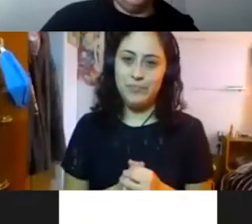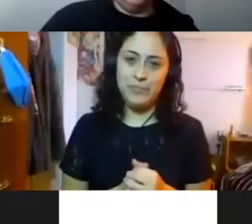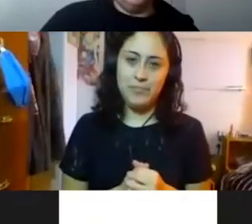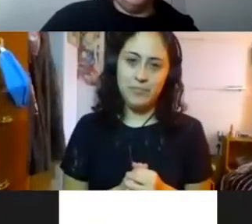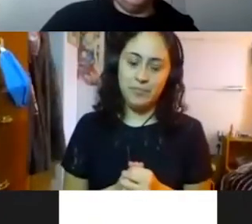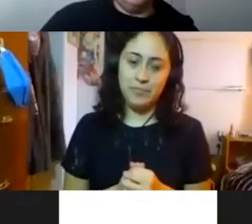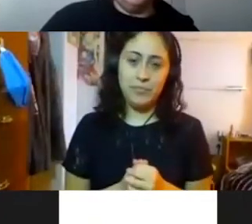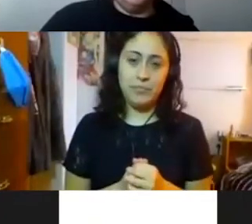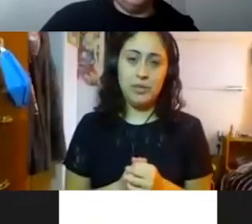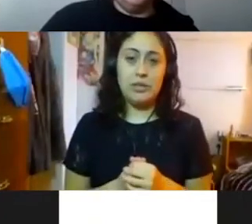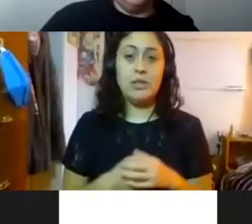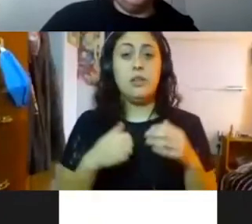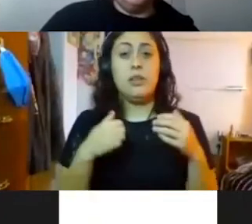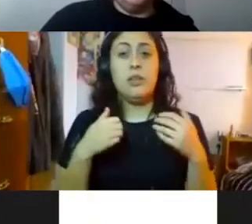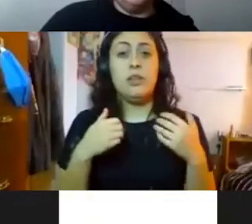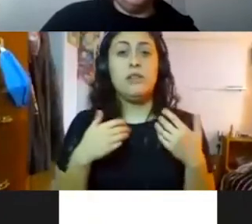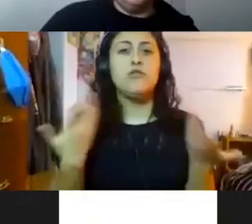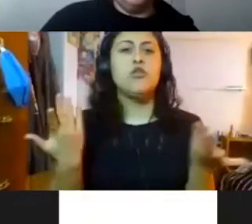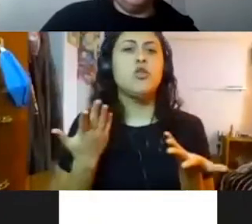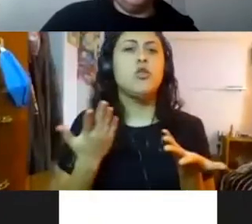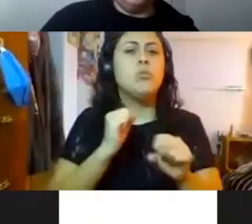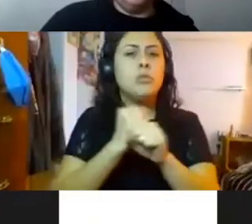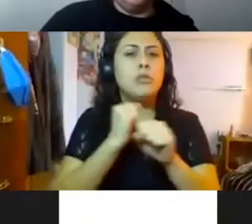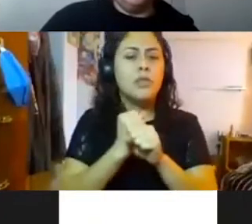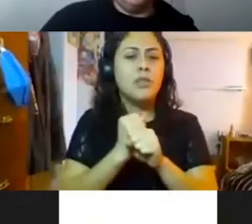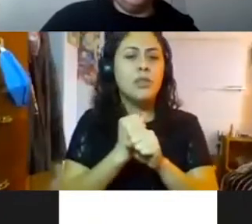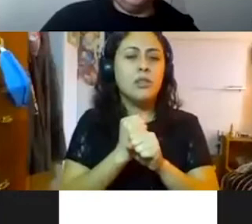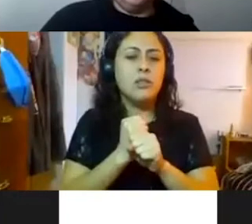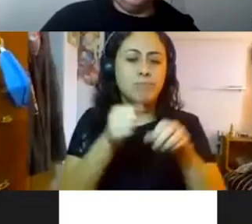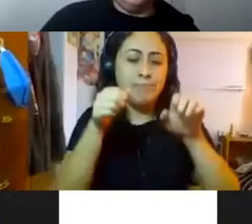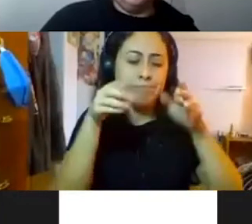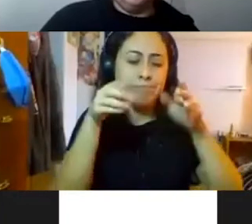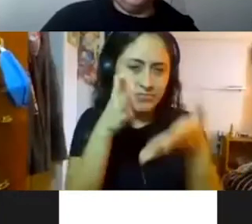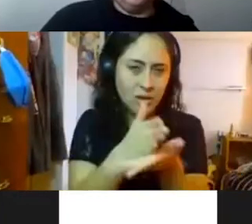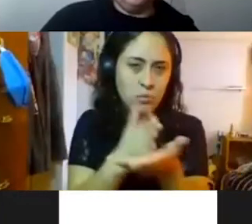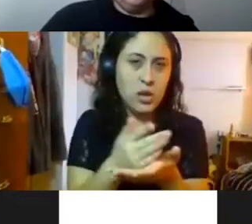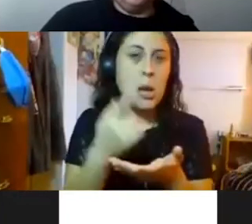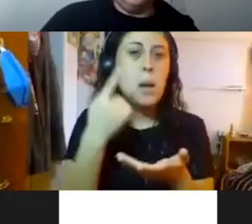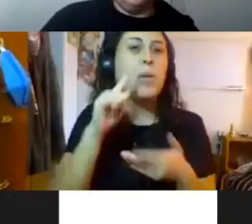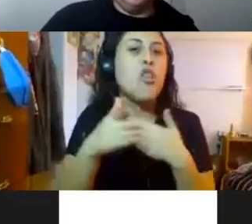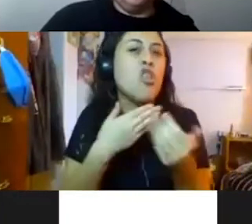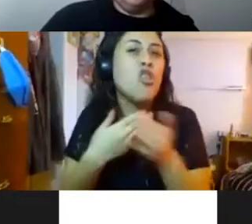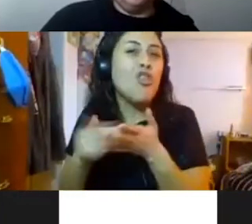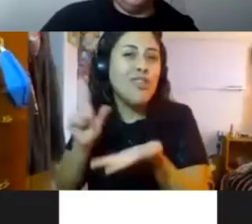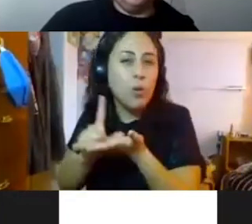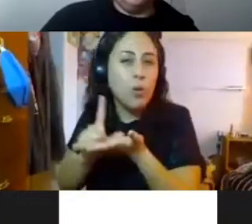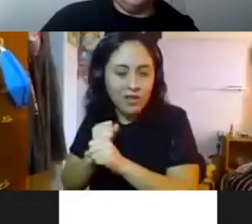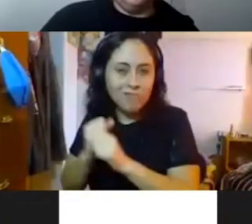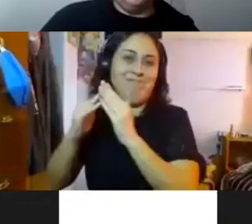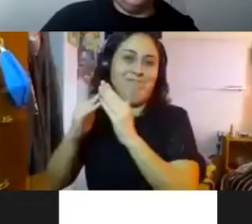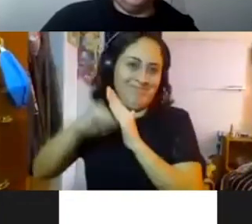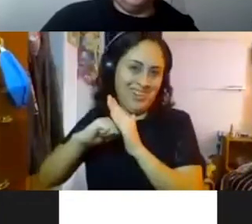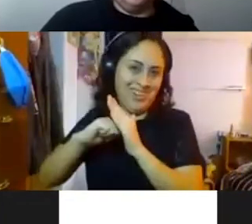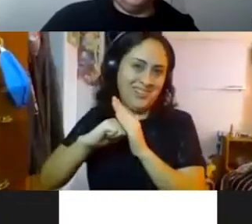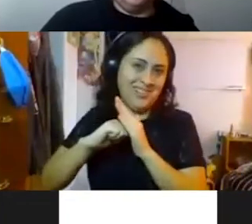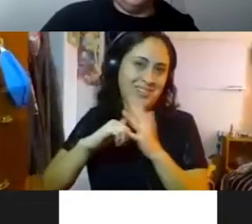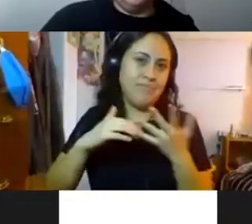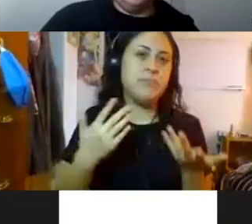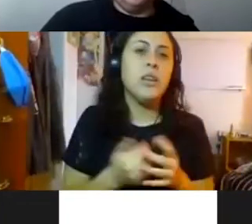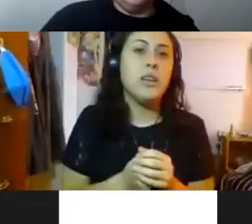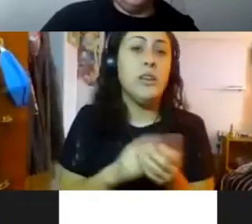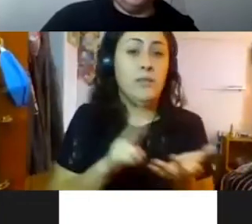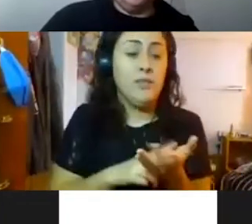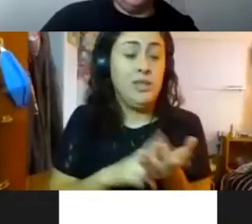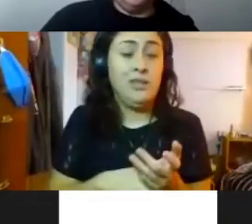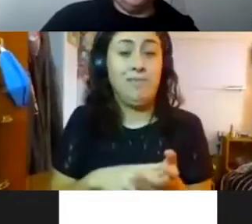¿Cómo se sobrelleva el trabajo laboral desde casa? ¿Verdad que ha tenido muchísimos impactos en nuestra vida,